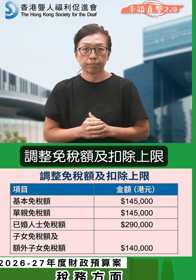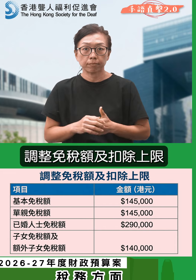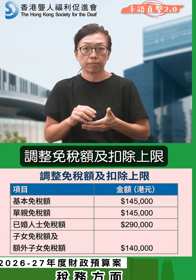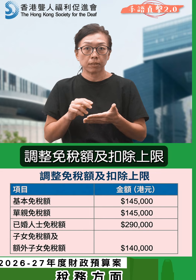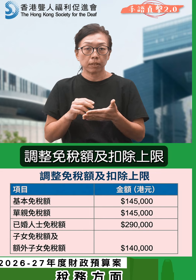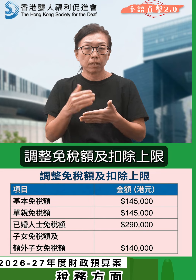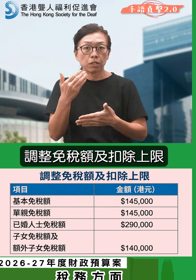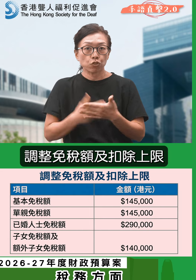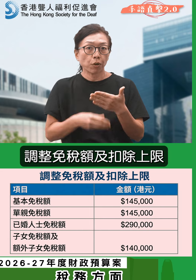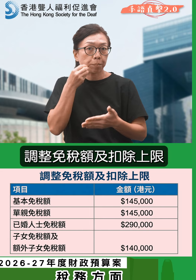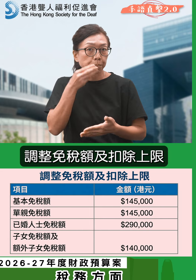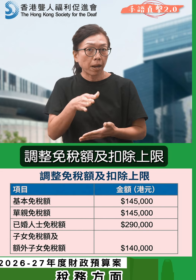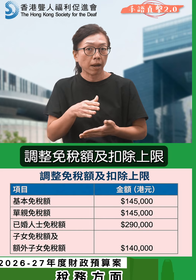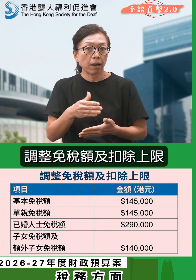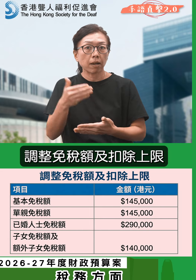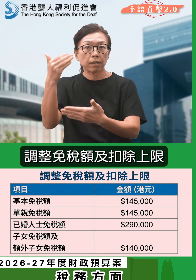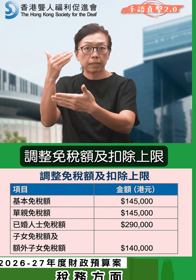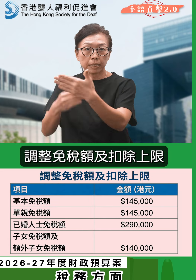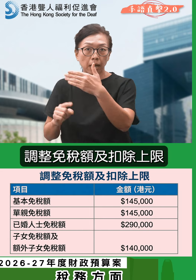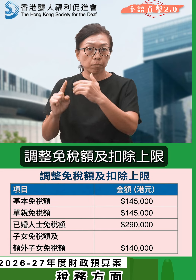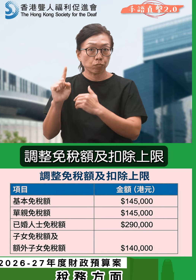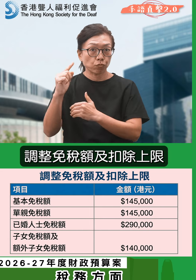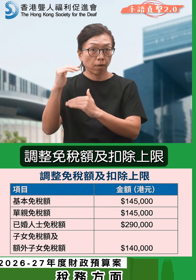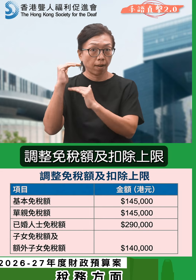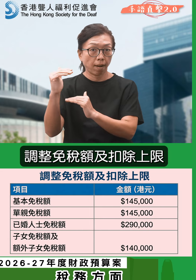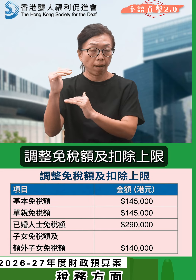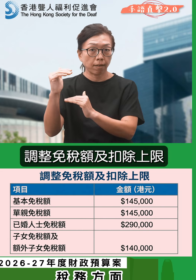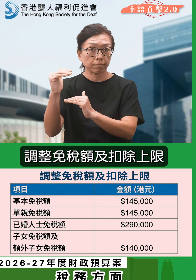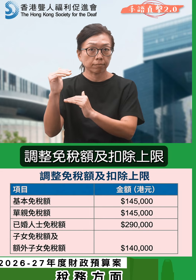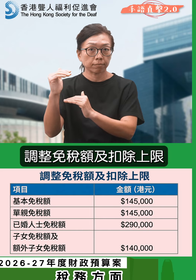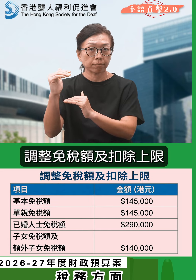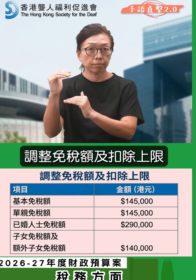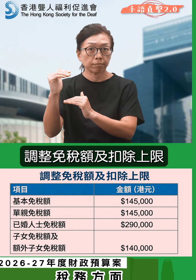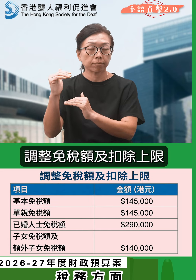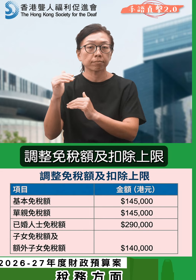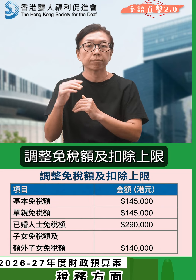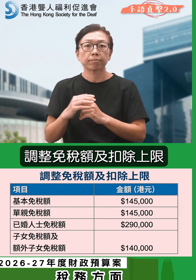調整免稅額及扣除上限，